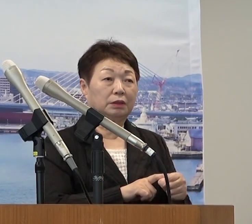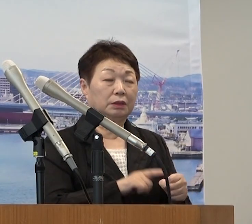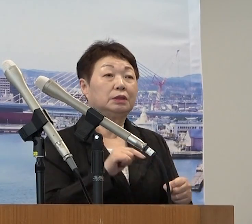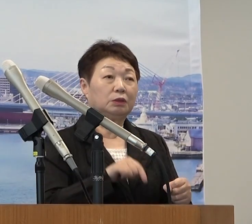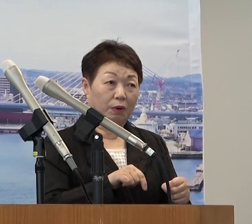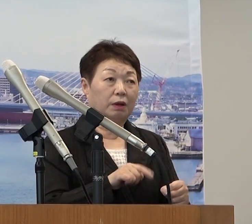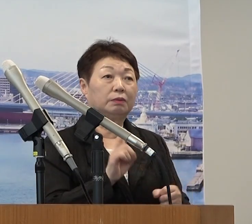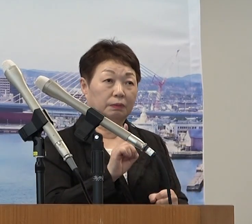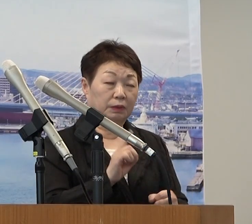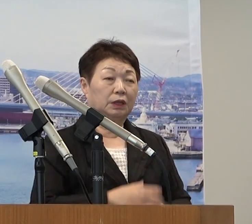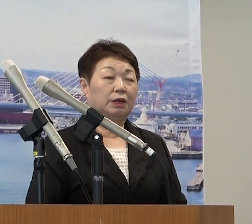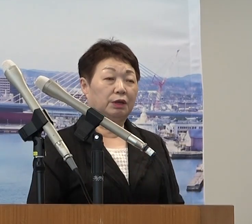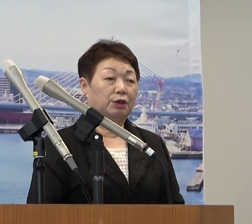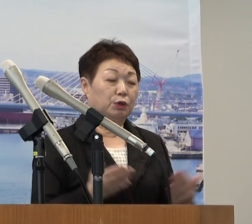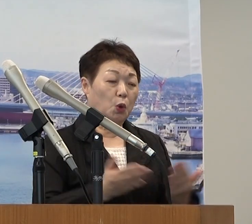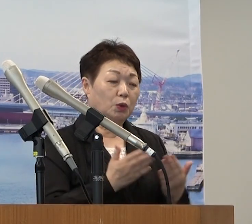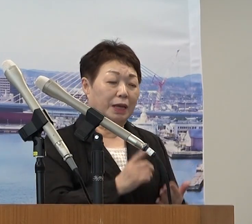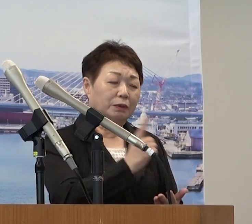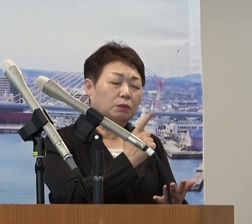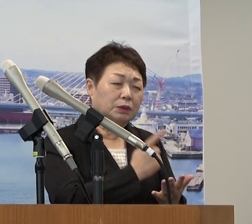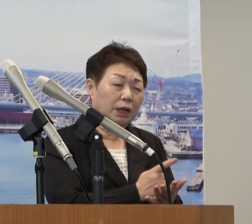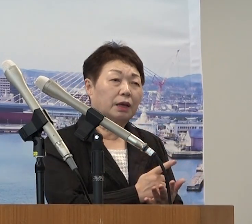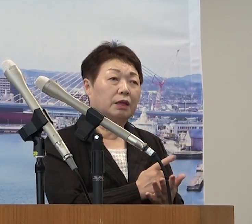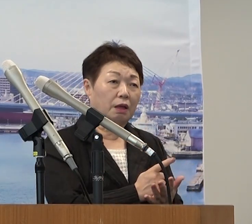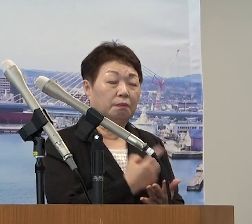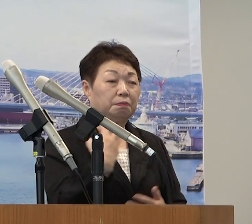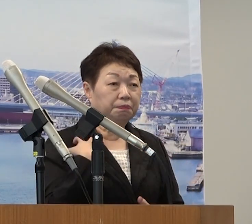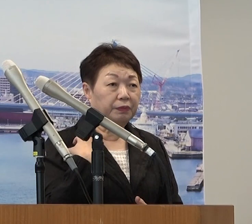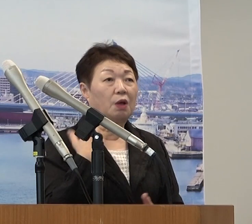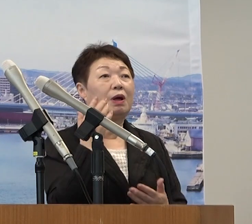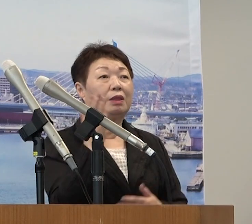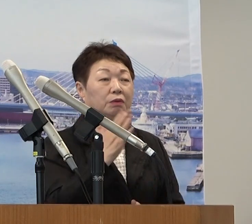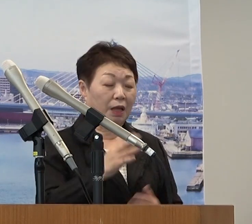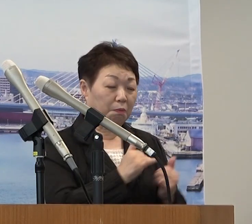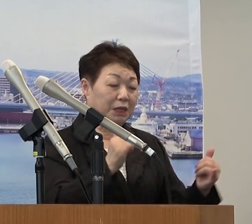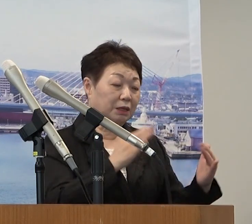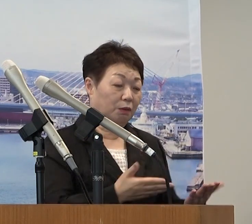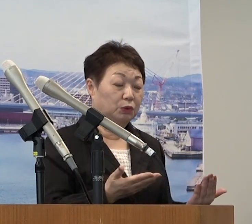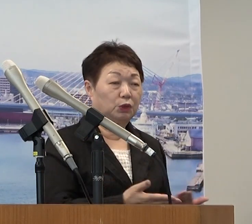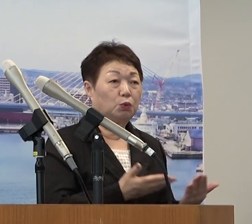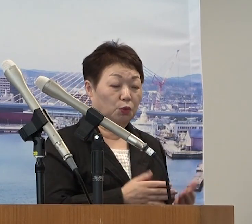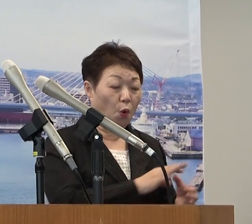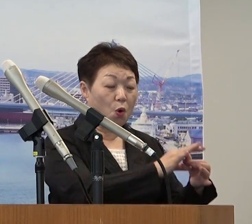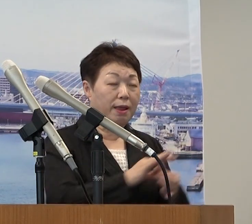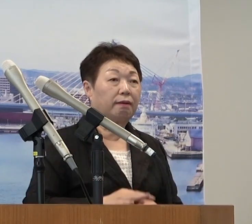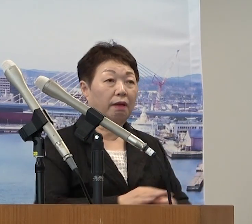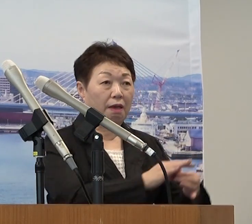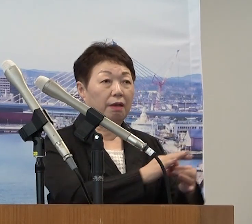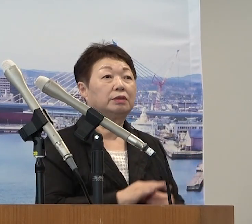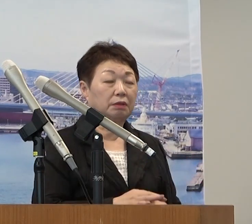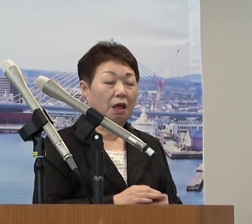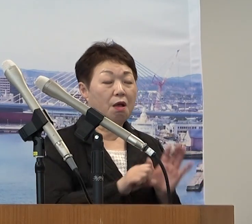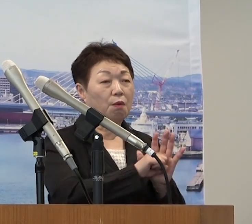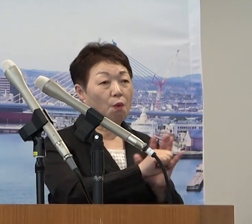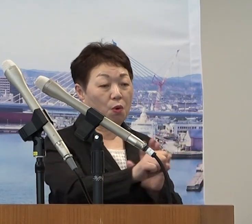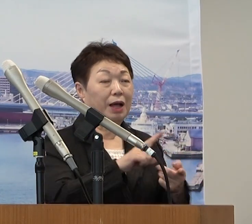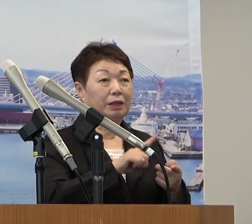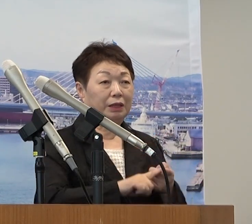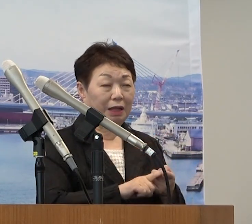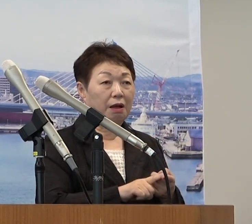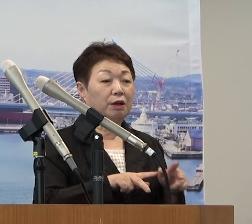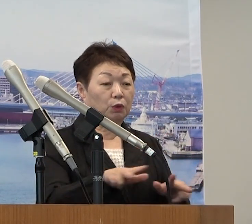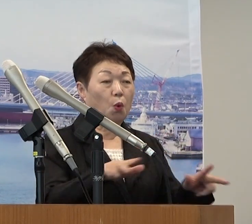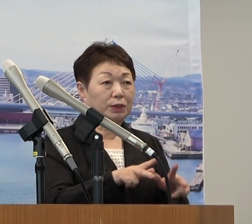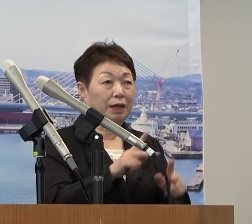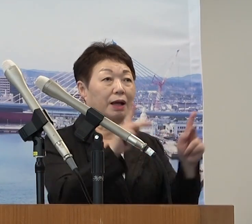には行政単体で対応するのではなく、民間事業者等と連携することで効果的な行政課